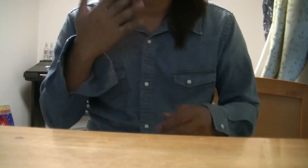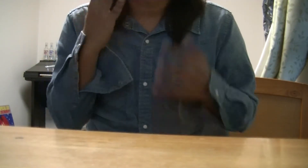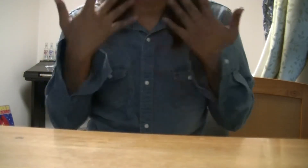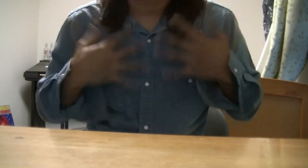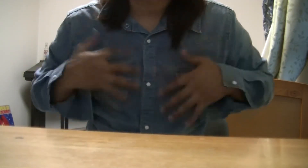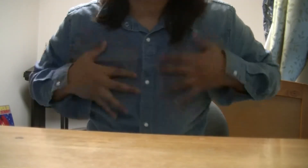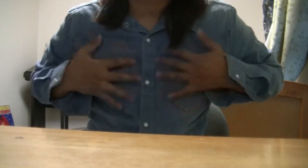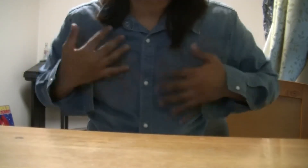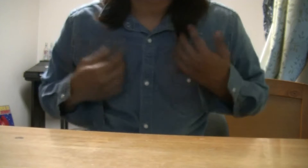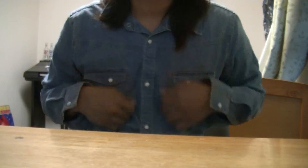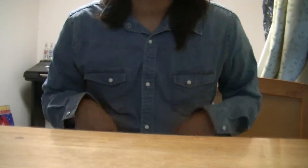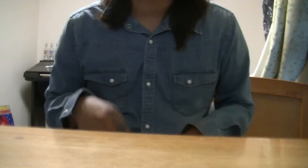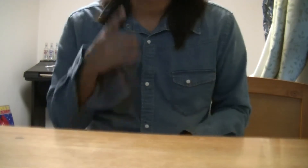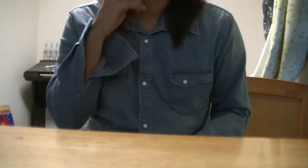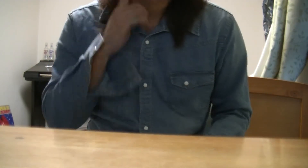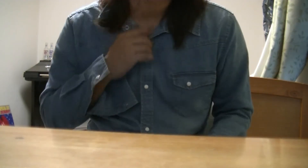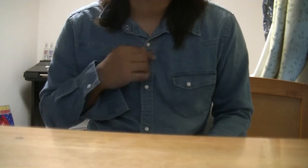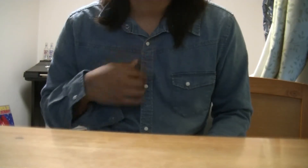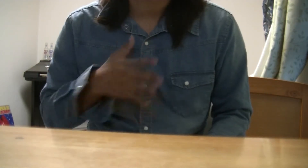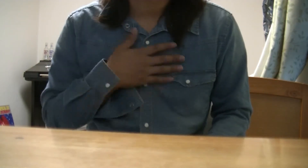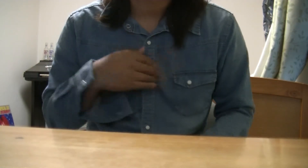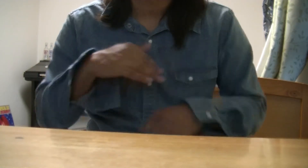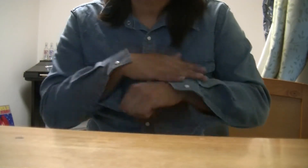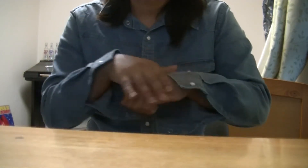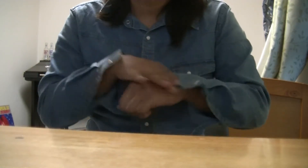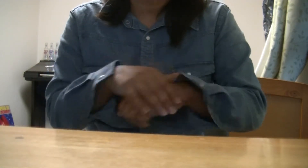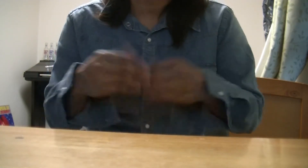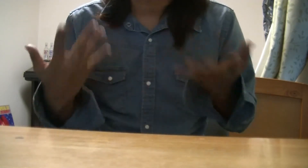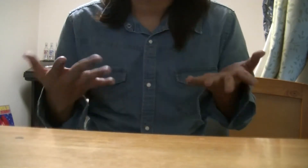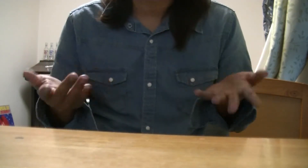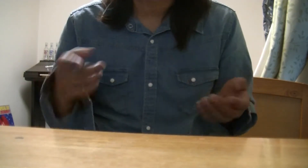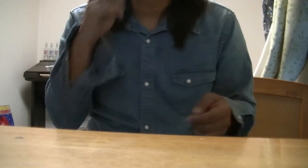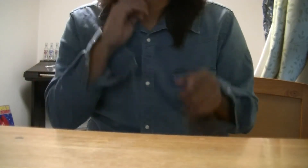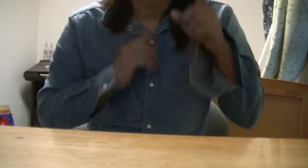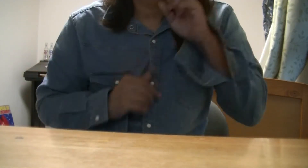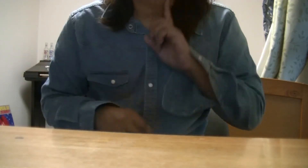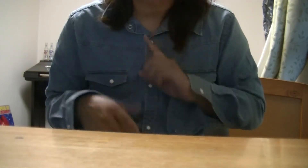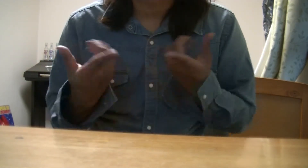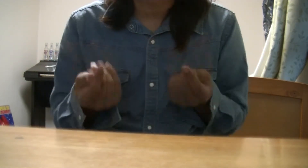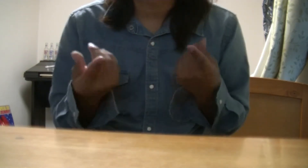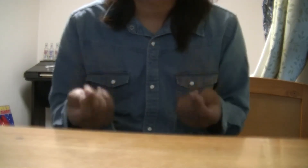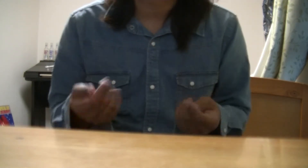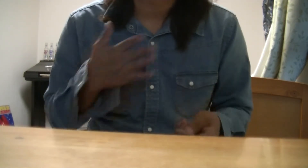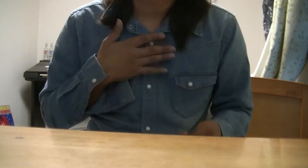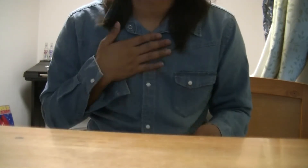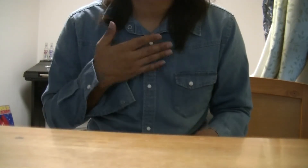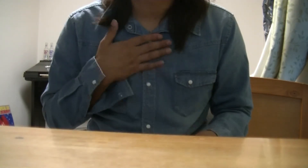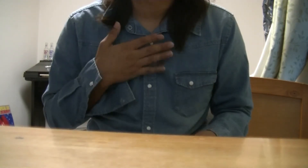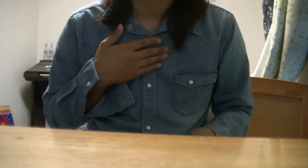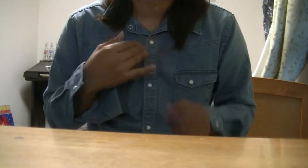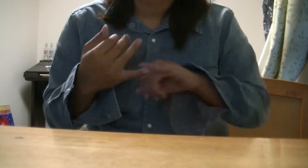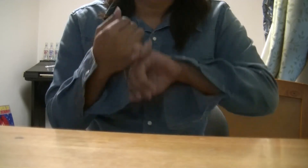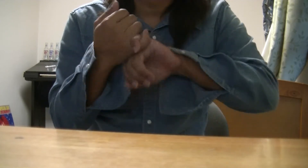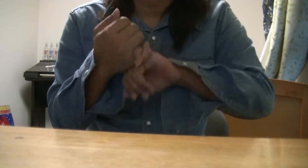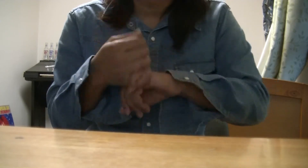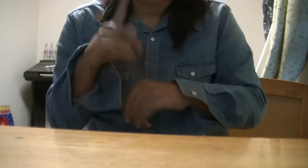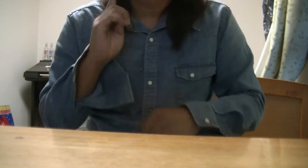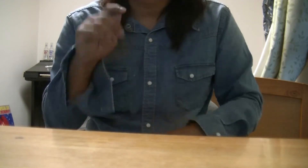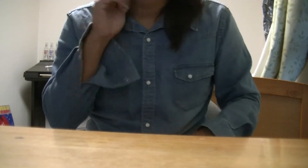せてない人から見たら、自分のこと愛してますっていう表現って辛いよね。うん、分かってます分かってます。絶対責めないその人、だってそんな